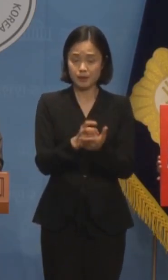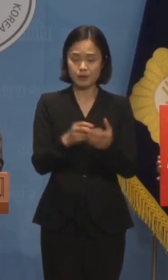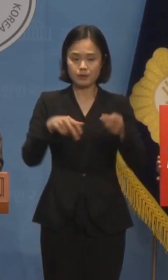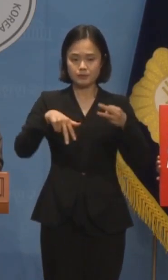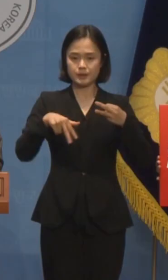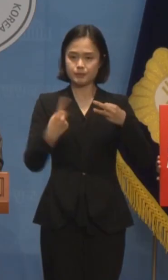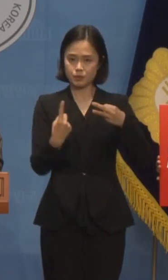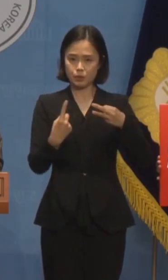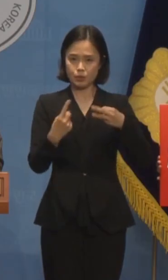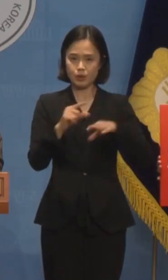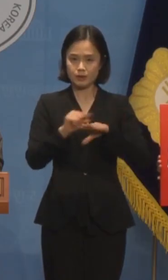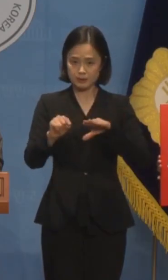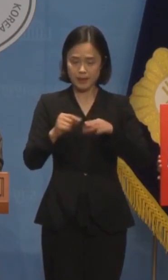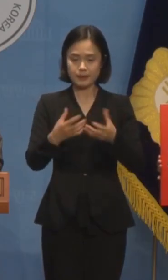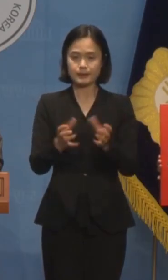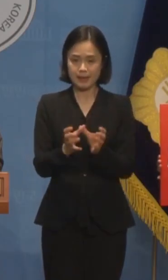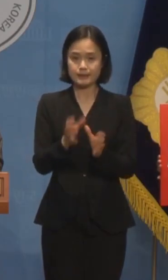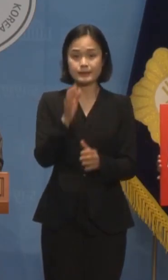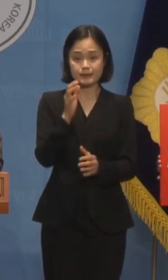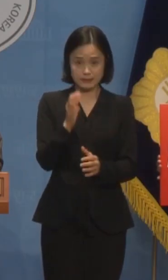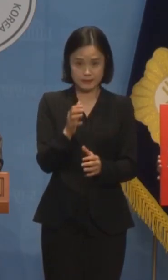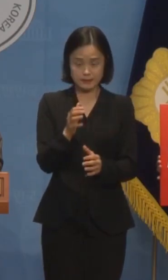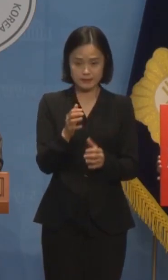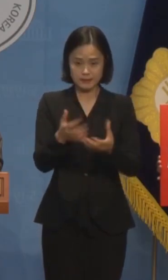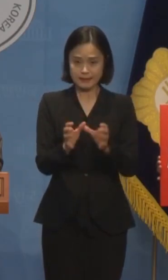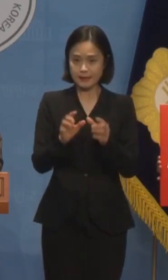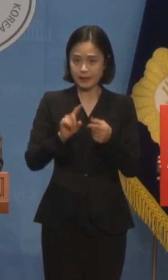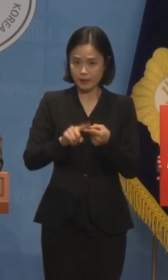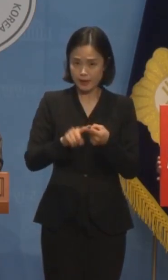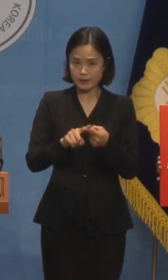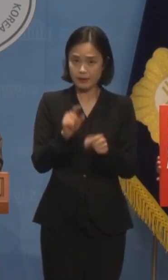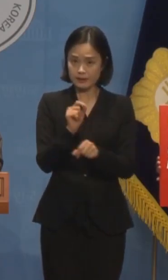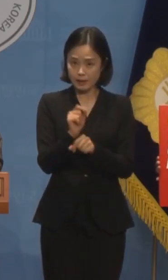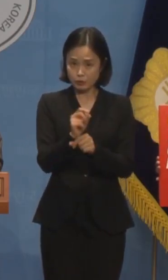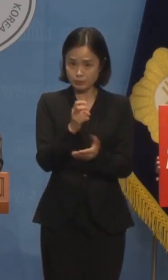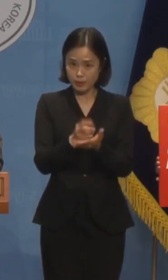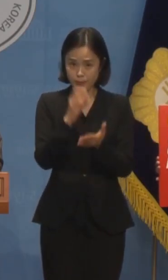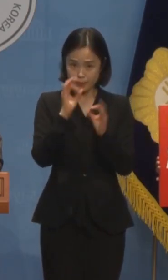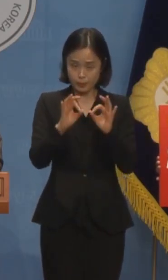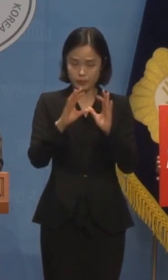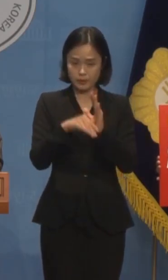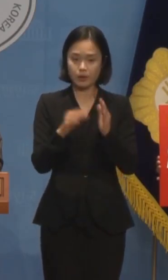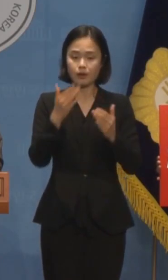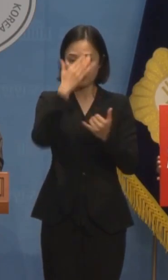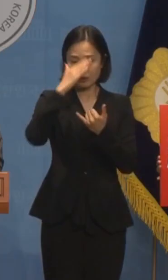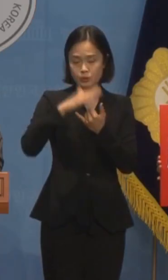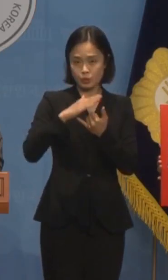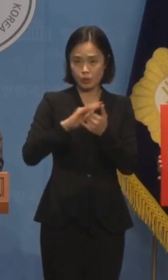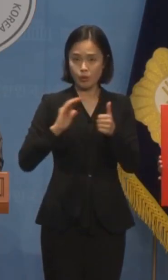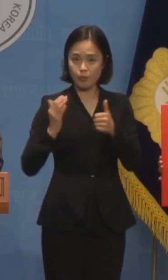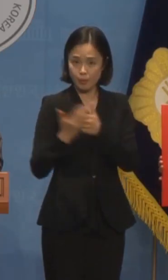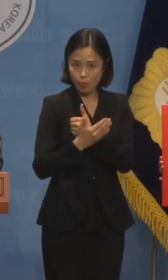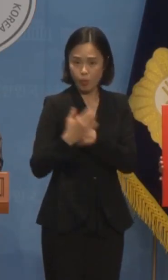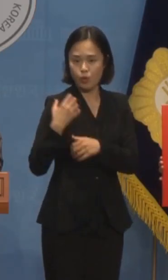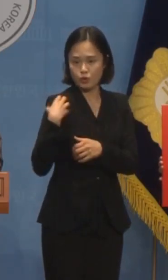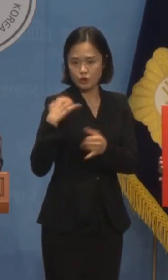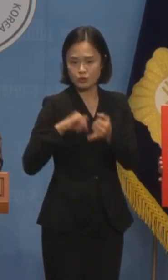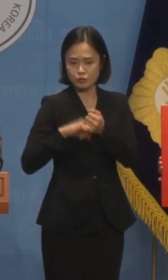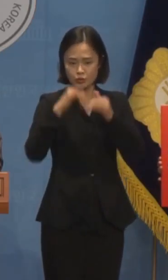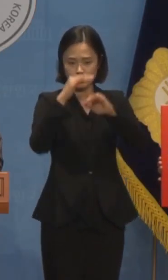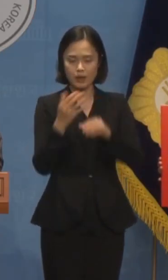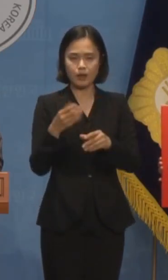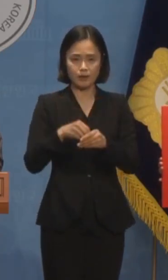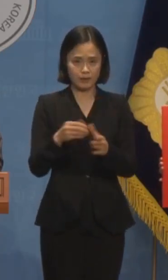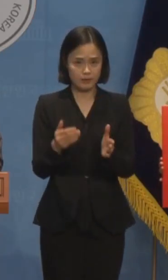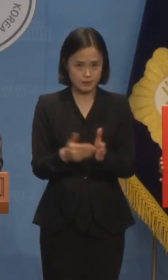지방자치단체 사무 범위에 청소년의 보호와 복지 증진을 규정하고 있습니다. 성남시 학생들의